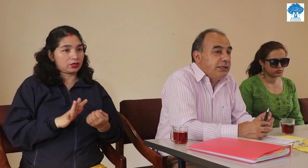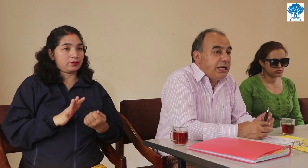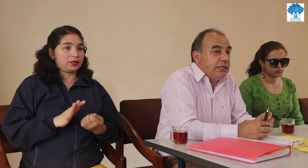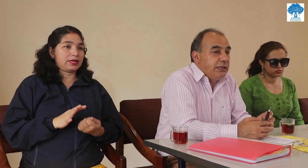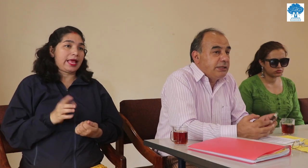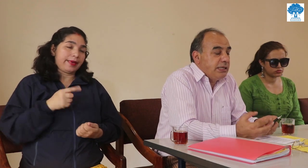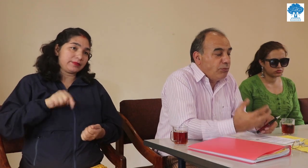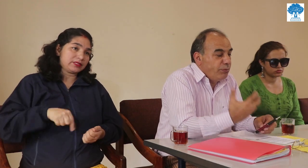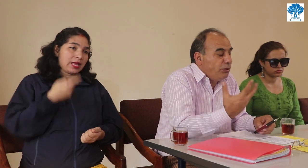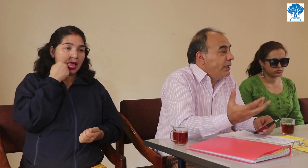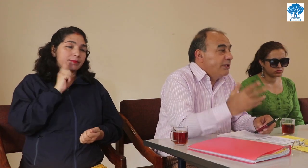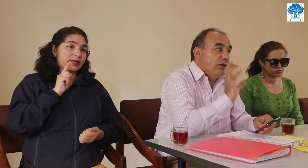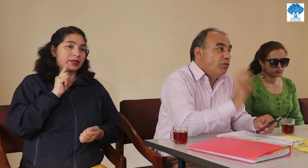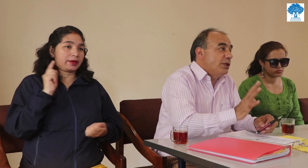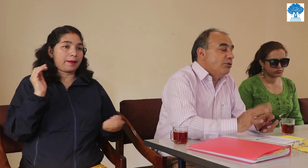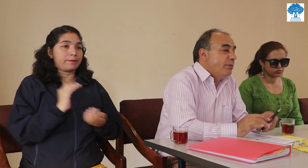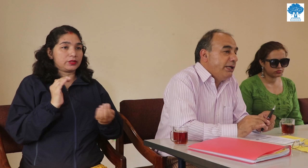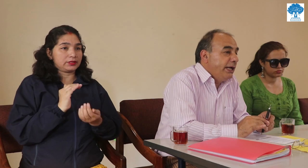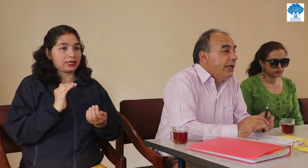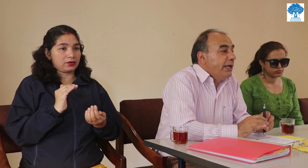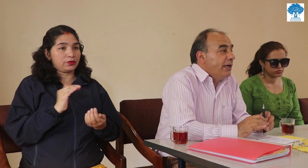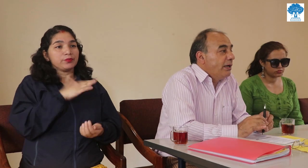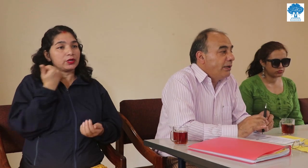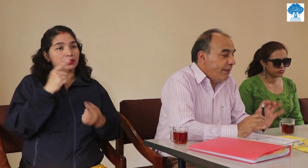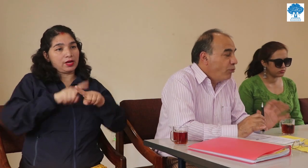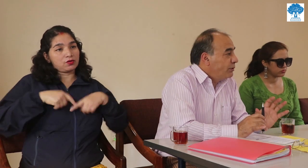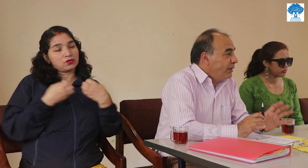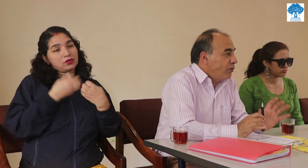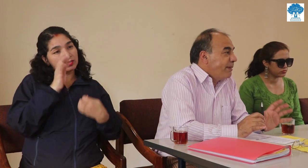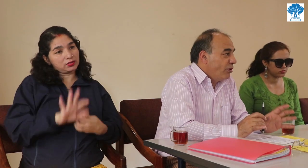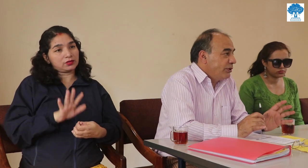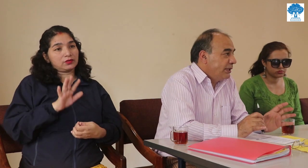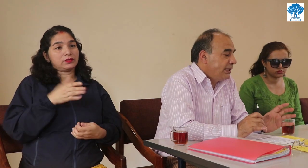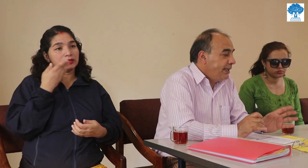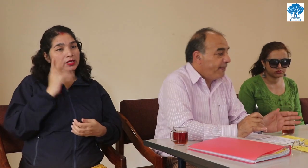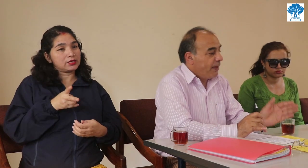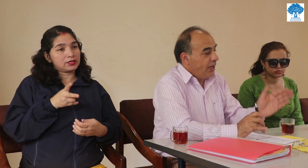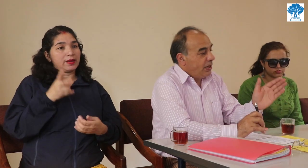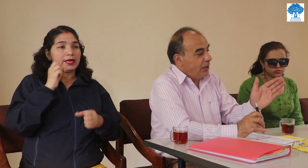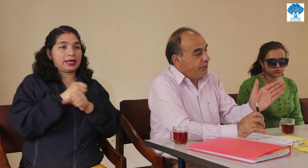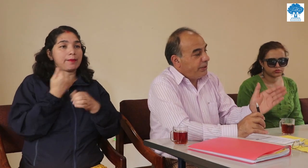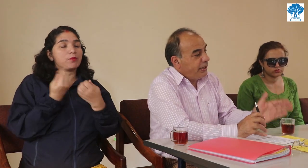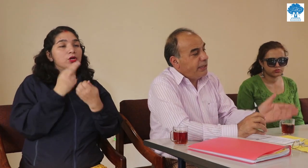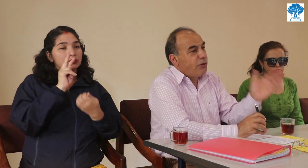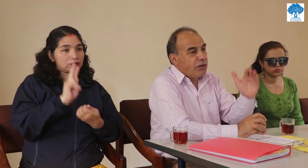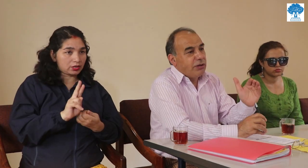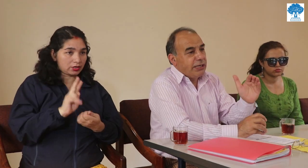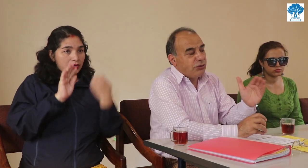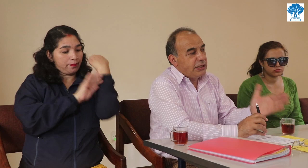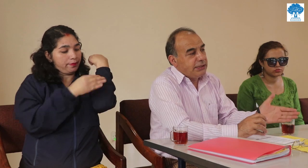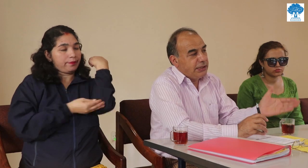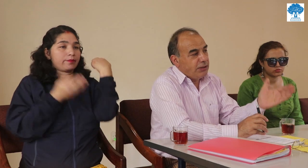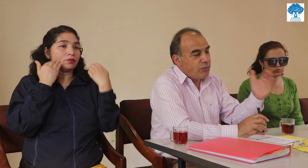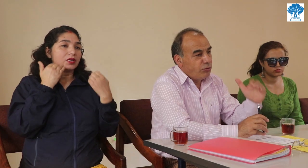एज वेल एज चाइल्डको मृत्युलाई चाहिँ घटाउन सक्छौँ भन्ने एप्रोचमा यो काम भएको छ. त्यसैले प्रेग्नेन्ट